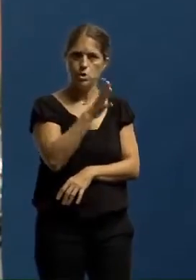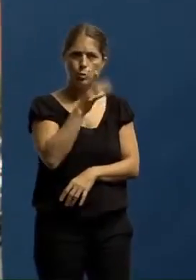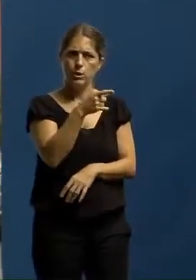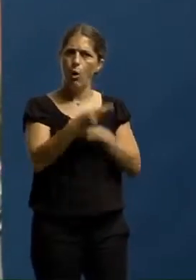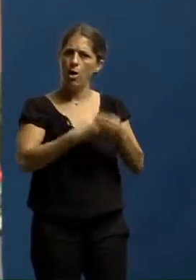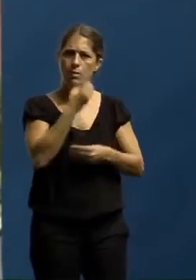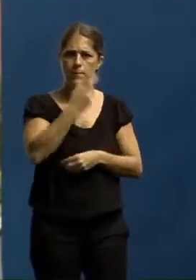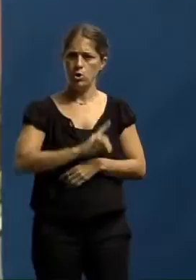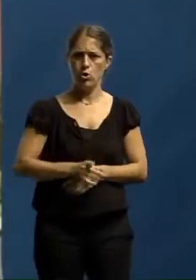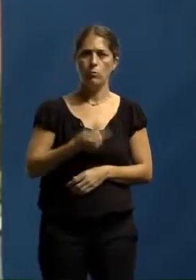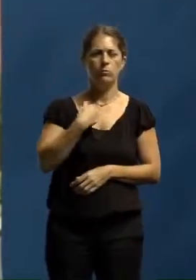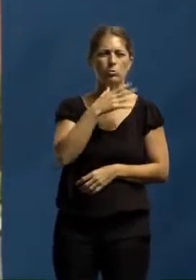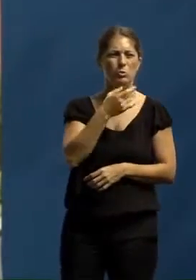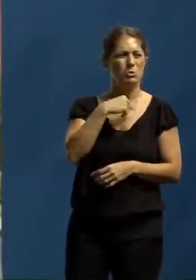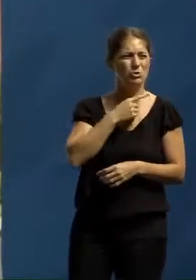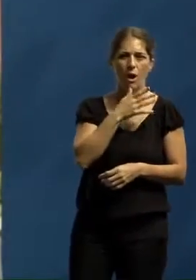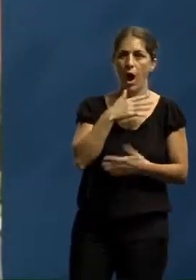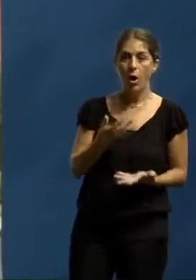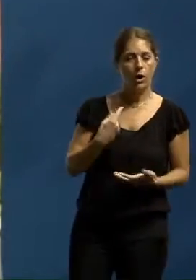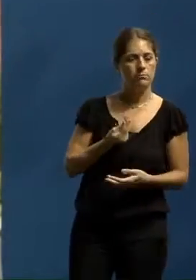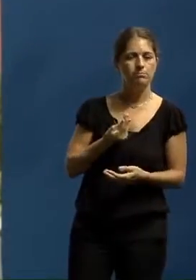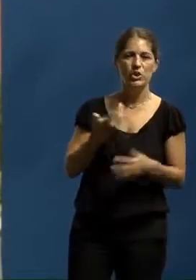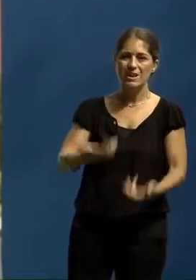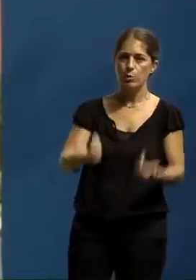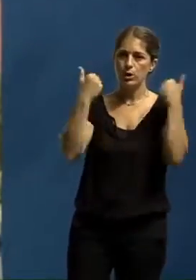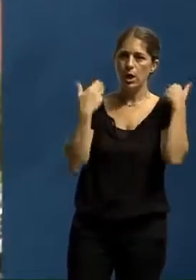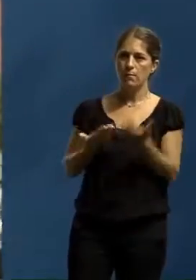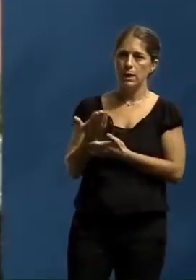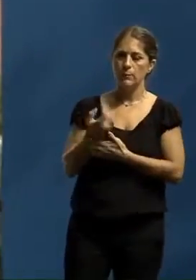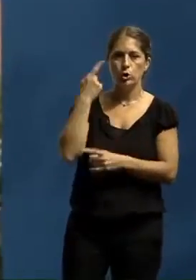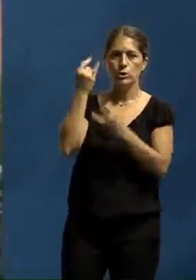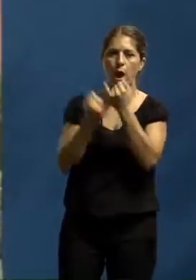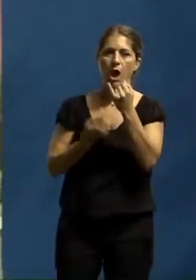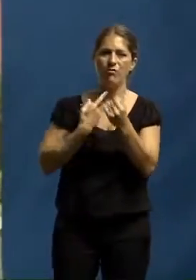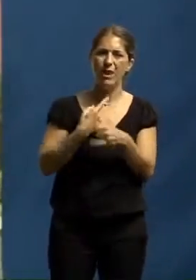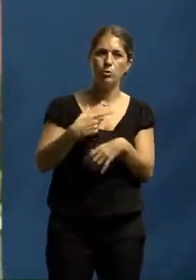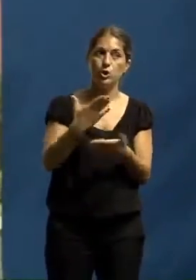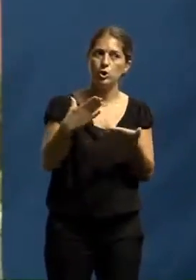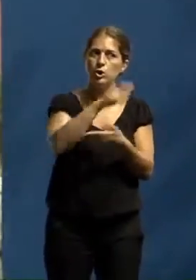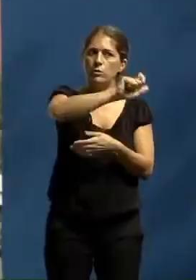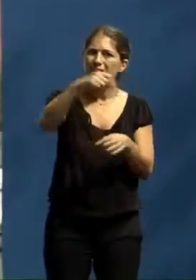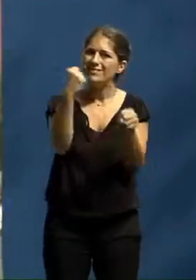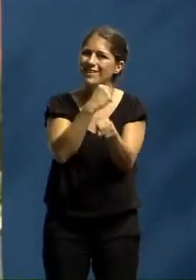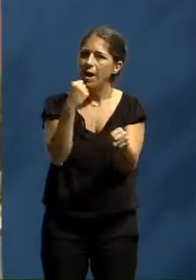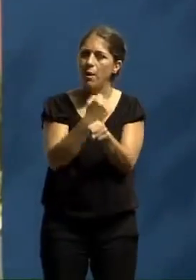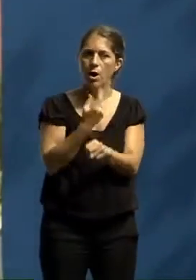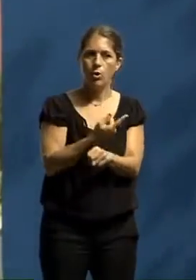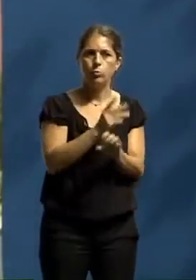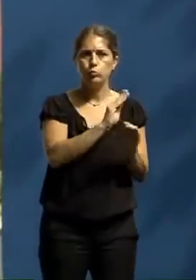que está pasando. E, polo tanto, pedimos responsabilidade para que todo o mundo deixe facer o seu traballo a quen ten que facelo.